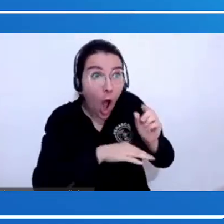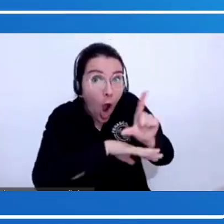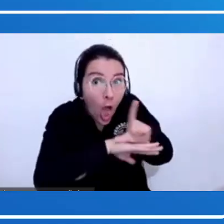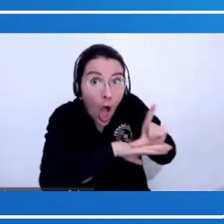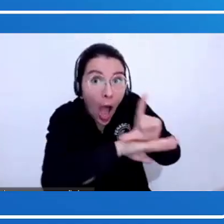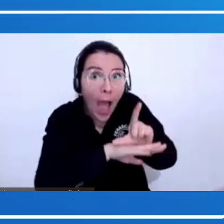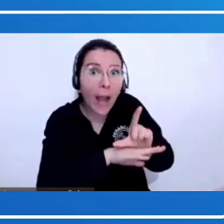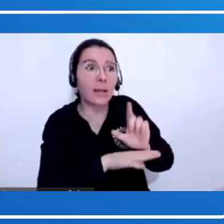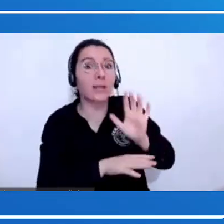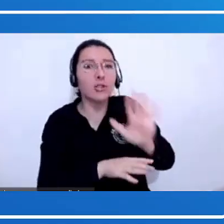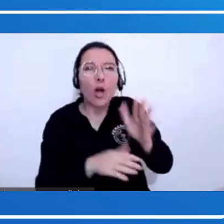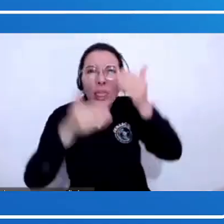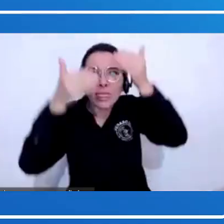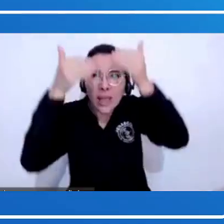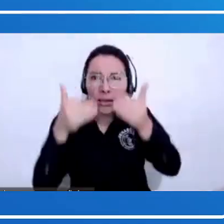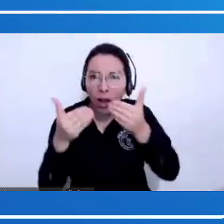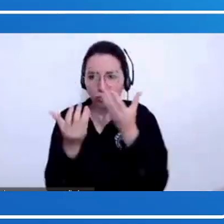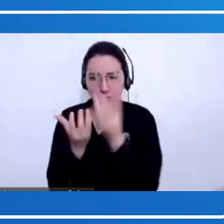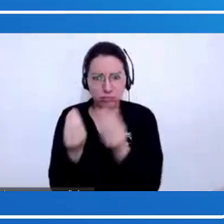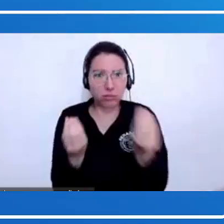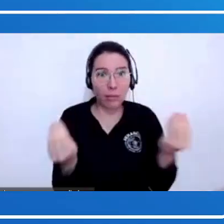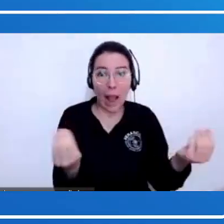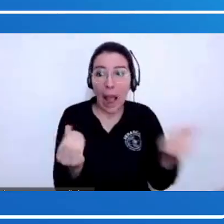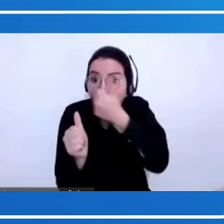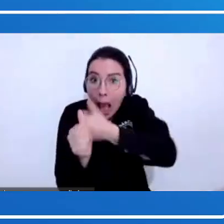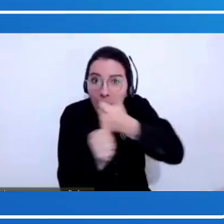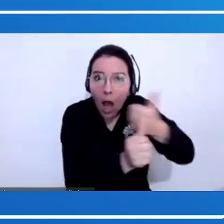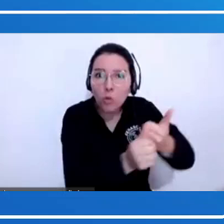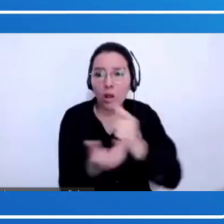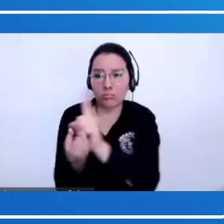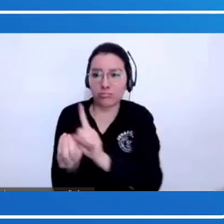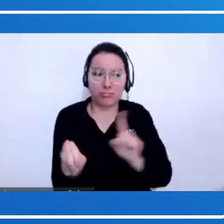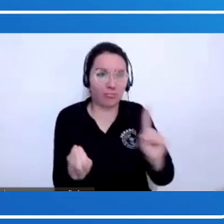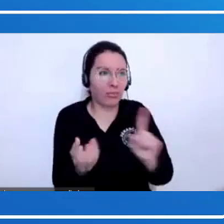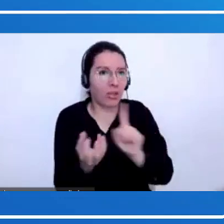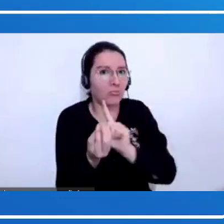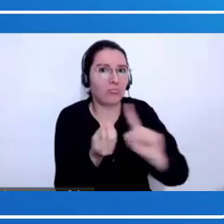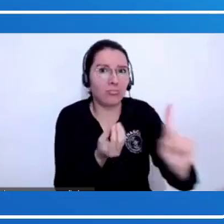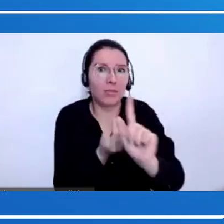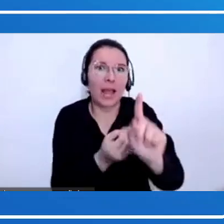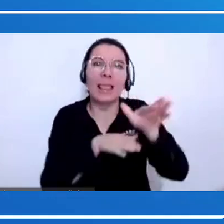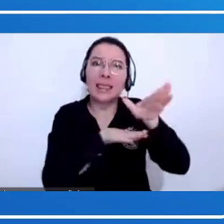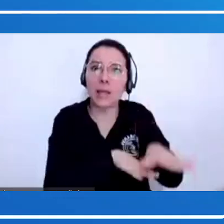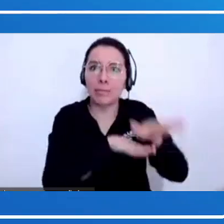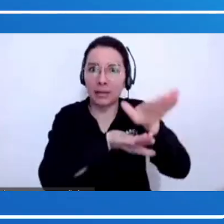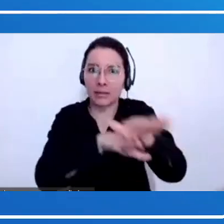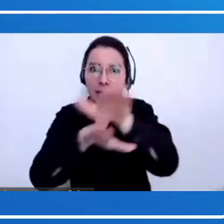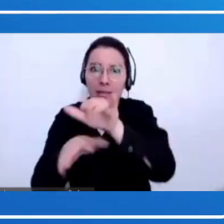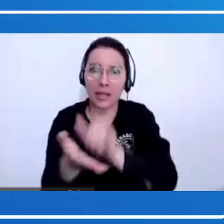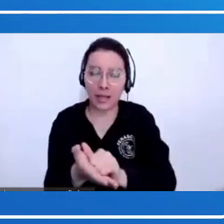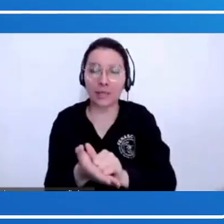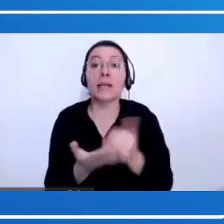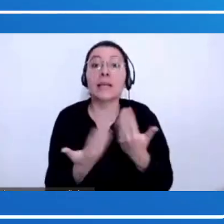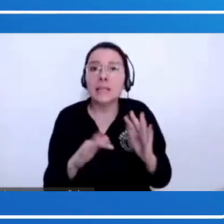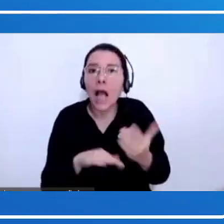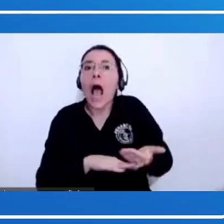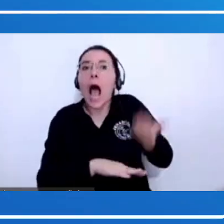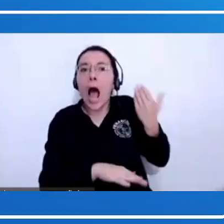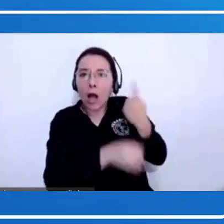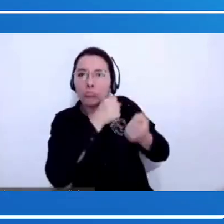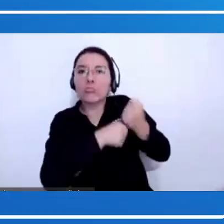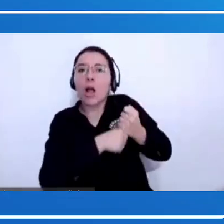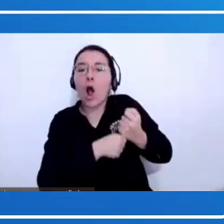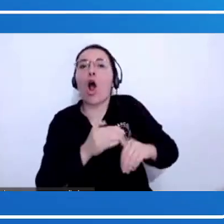tiene una representatividad. El año pasado iniciamos la primera parte de las elecciones a los consejos locales y al consejo